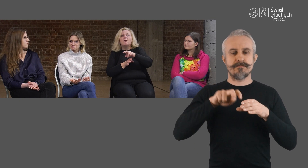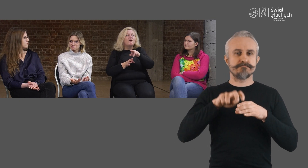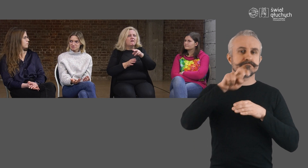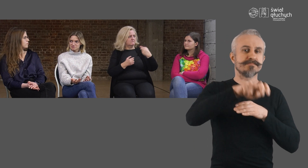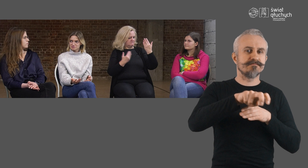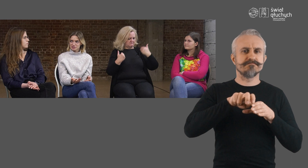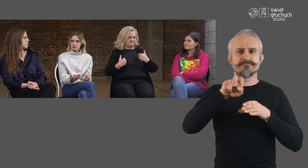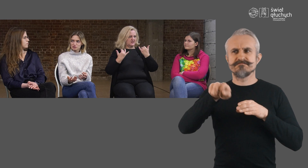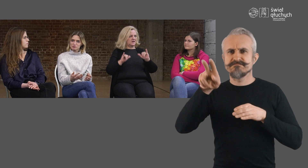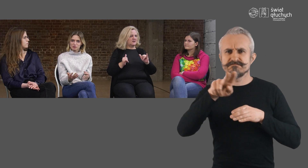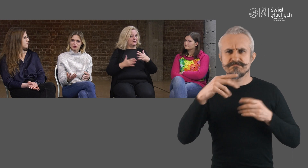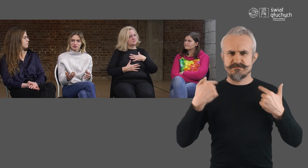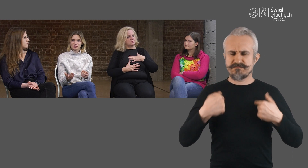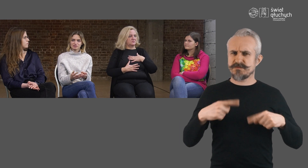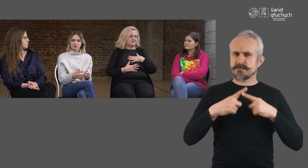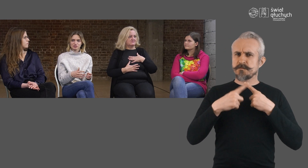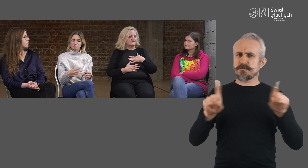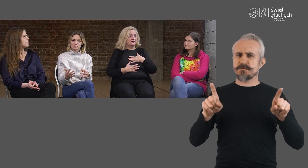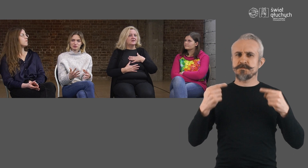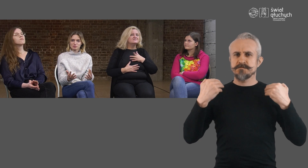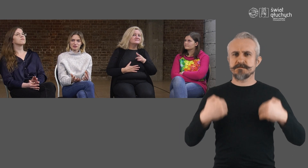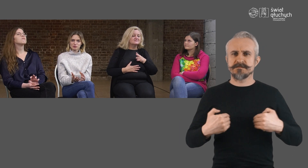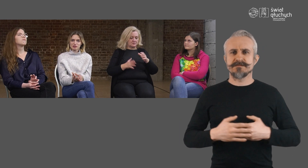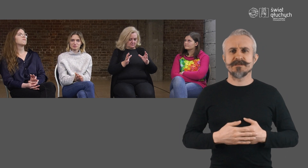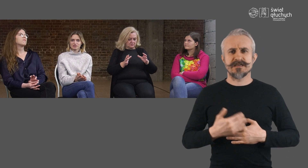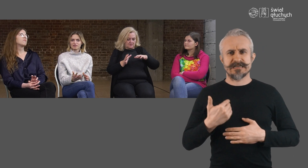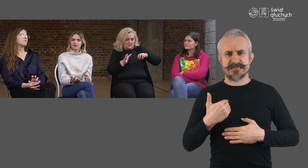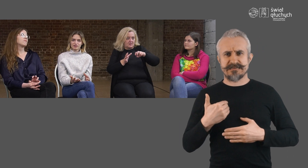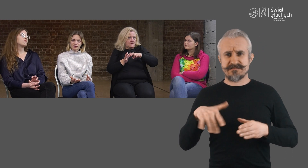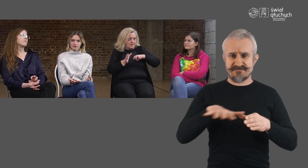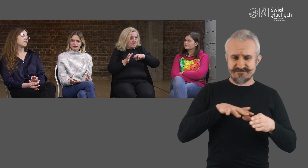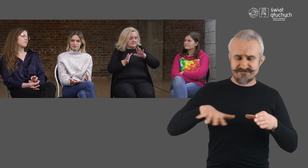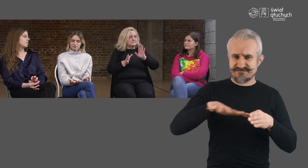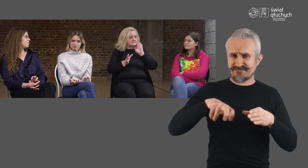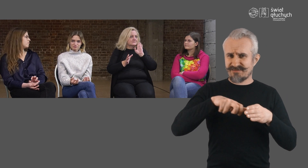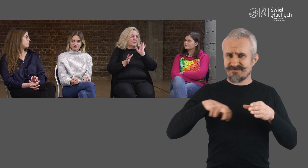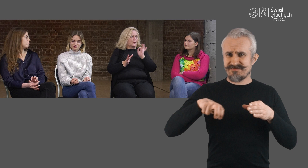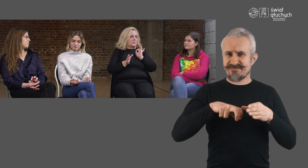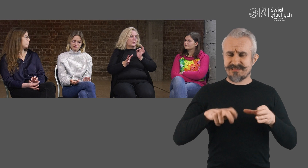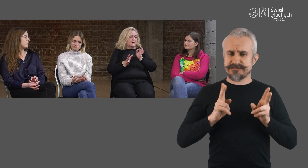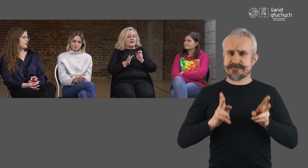inna. Trudno mi było się gdzieś tam poza tą bańką jakby...